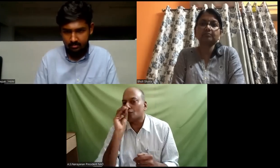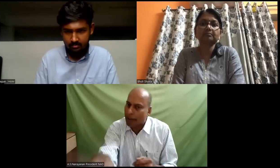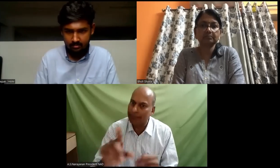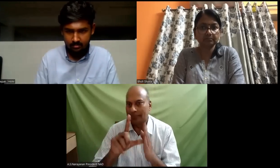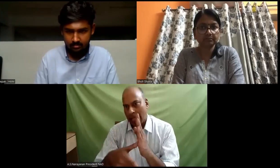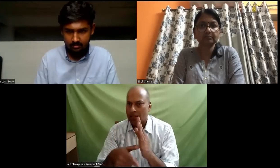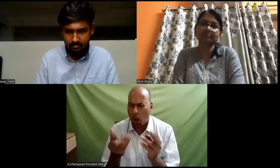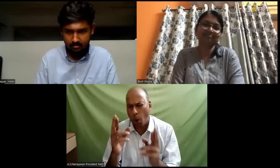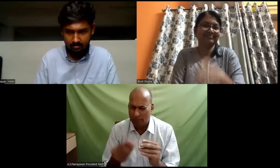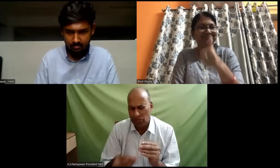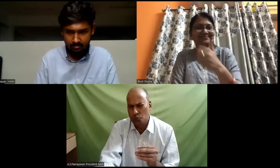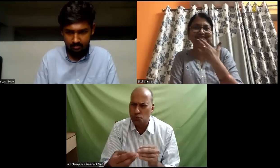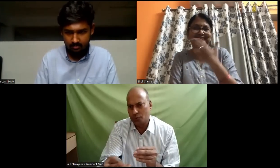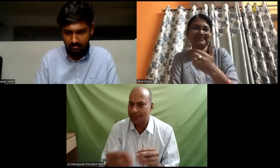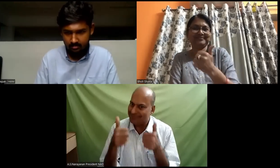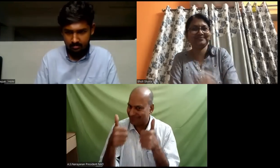देने वाली है अब वो